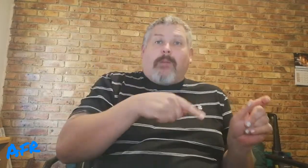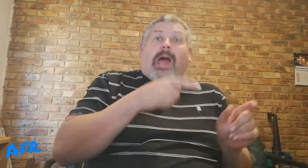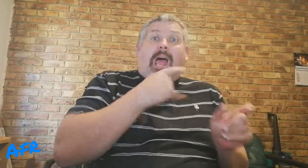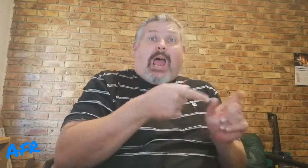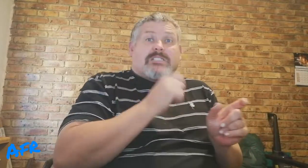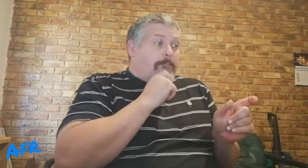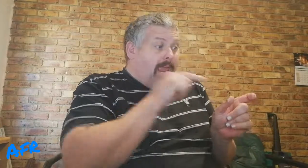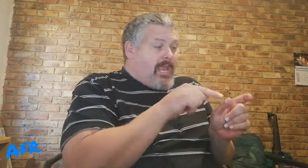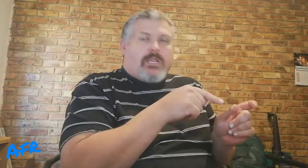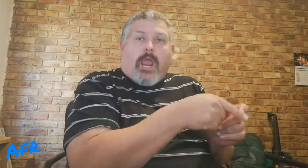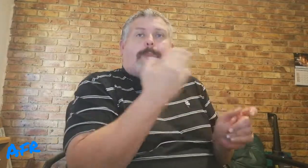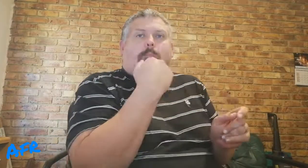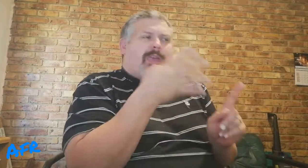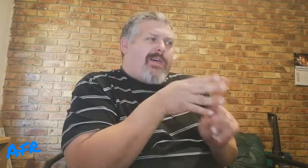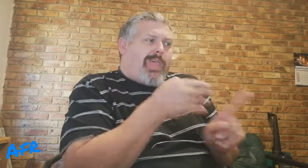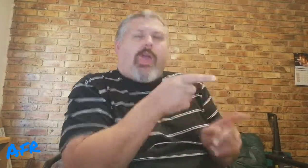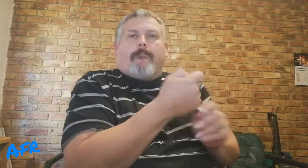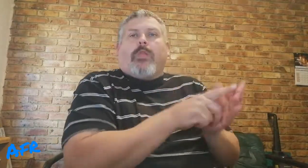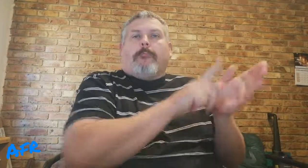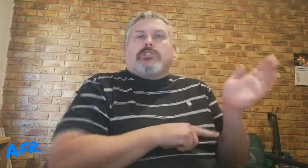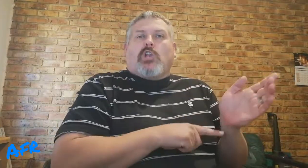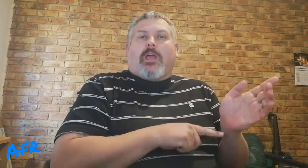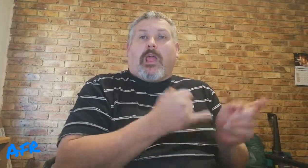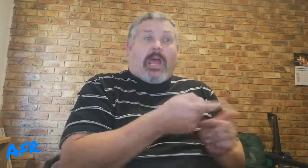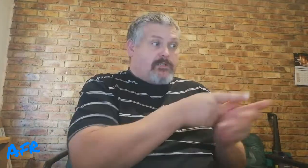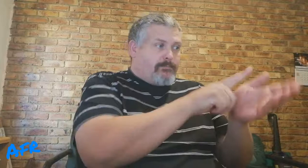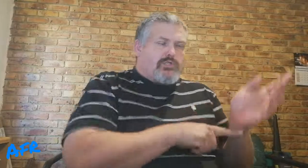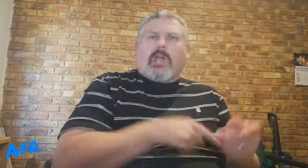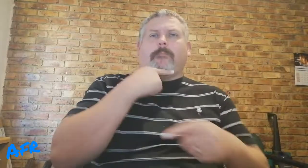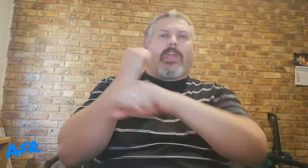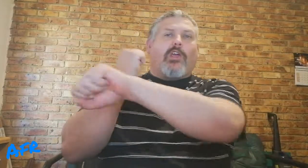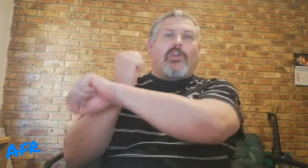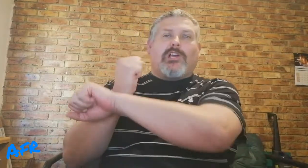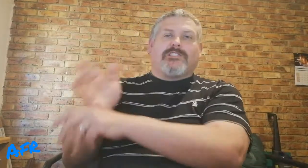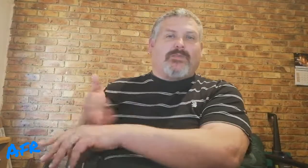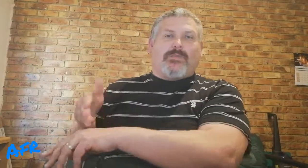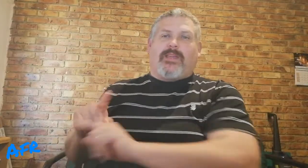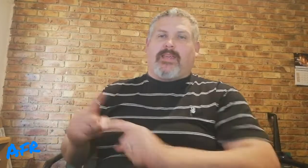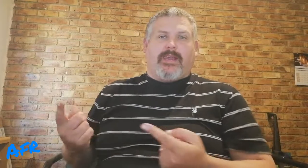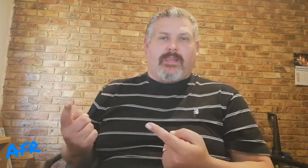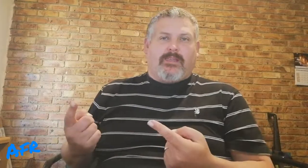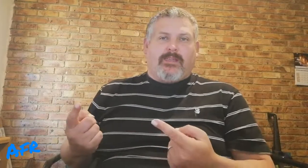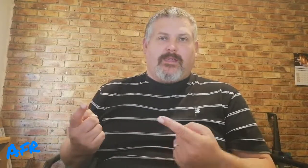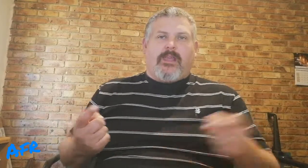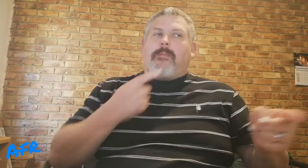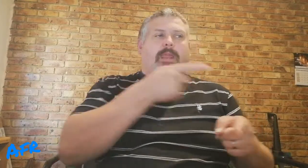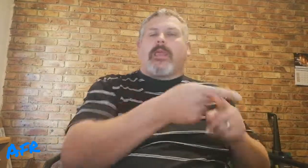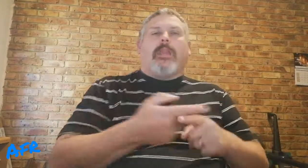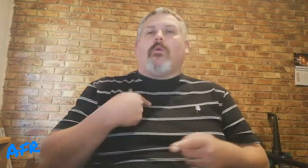maar as mens het probeer moet misluk, as misluk beken kruis kan beken my kan nie